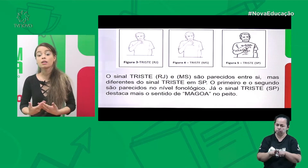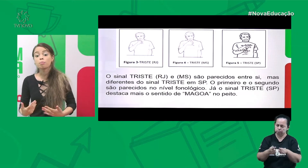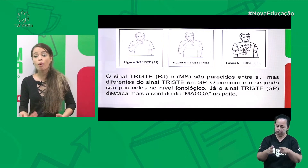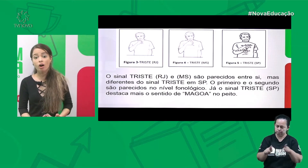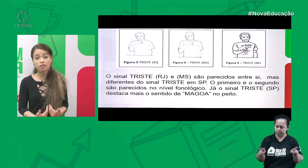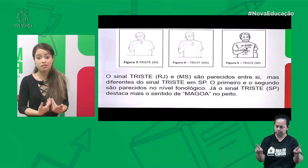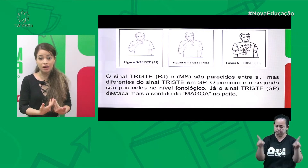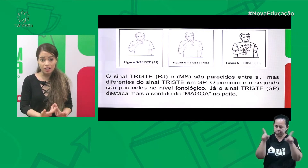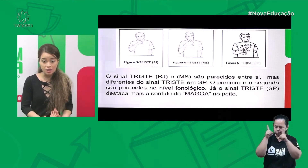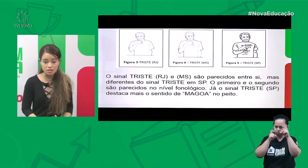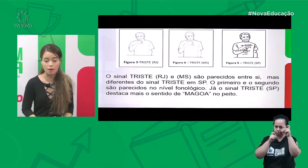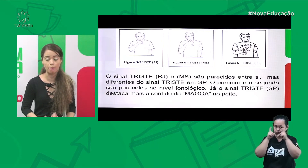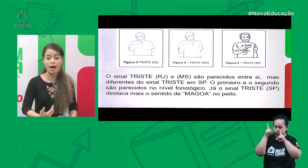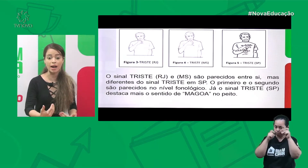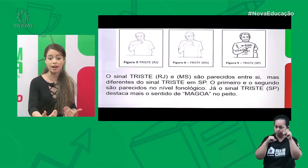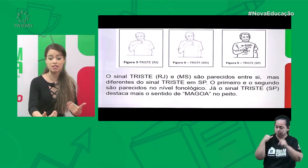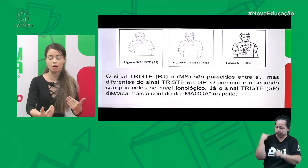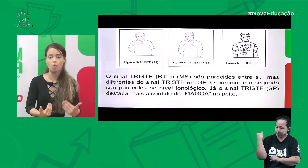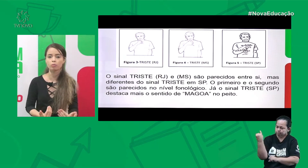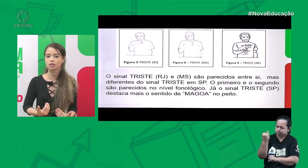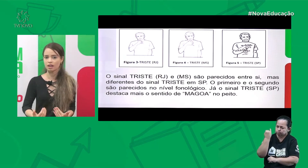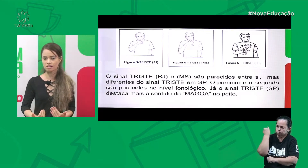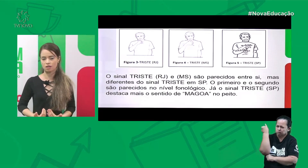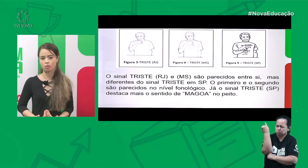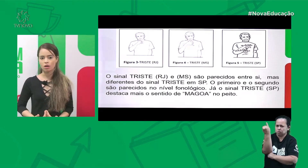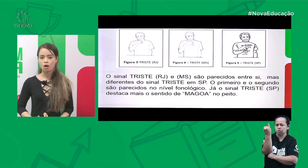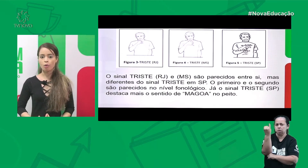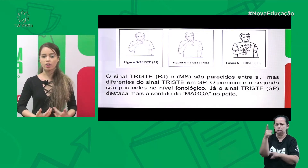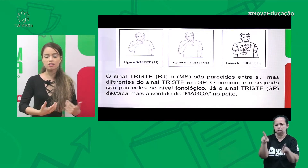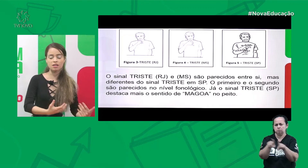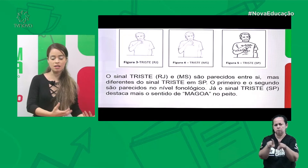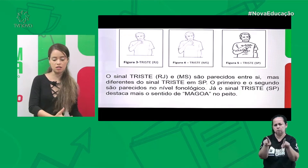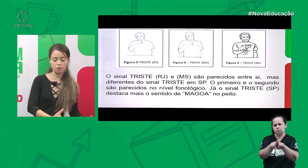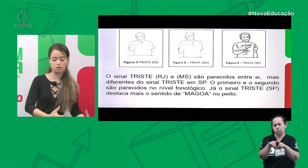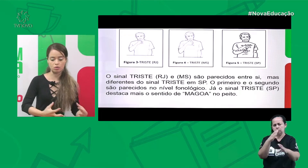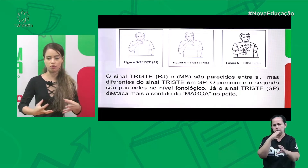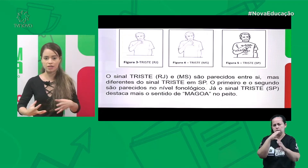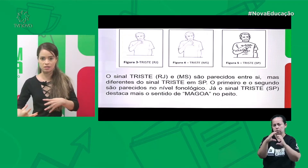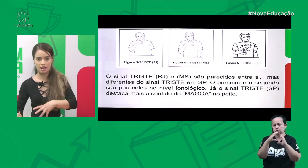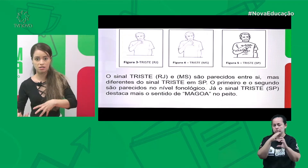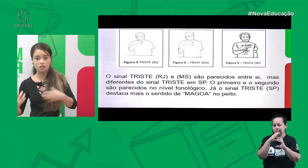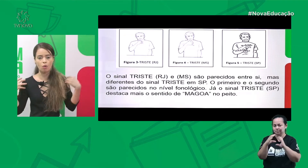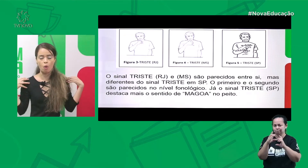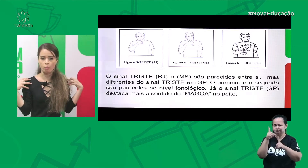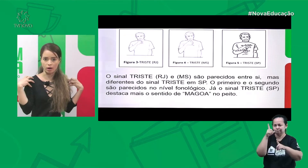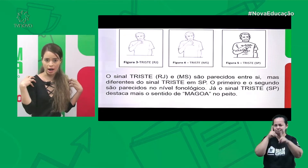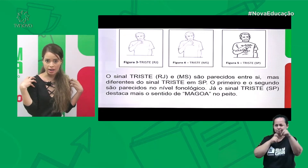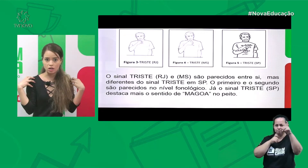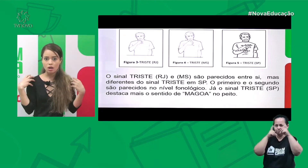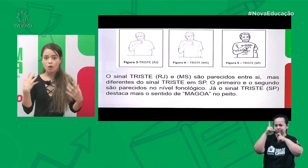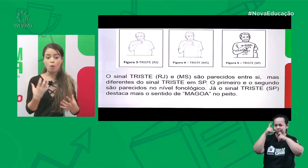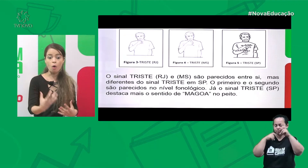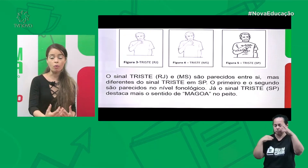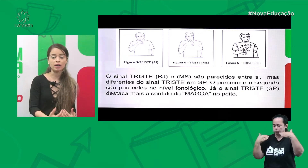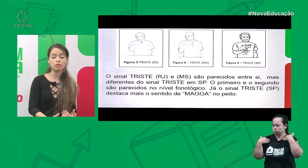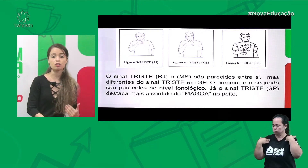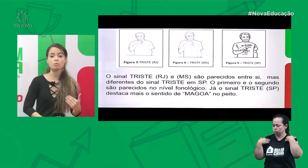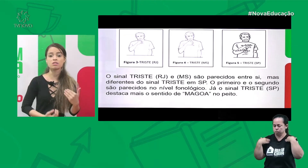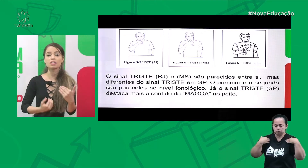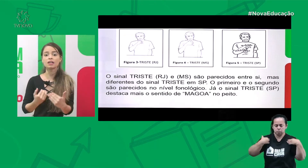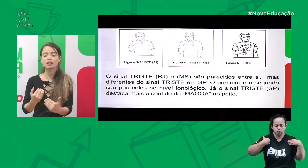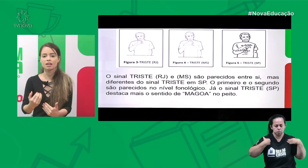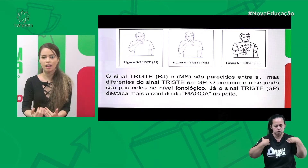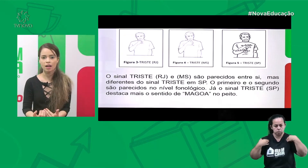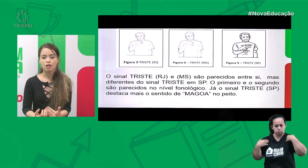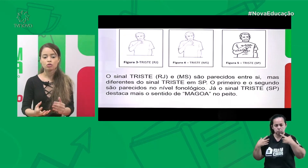extrema importância para essa comunicação. Porque sem as expressões faciais e corporais, como é que nós